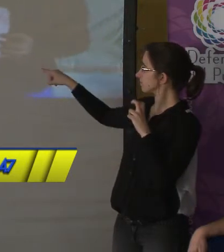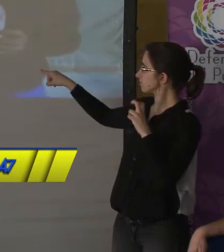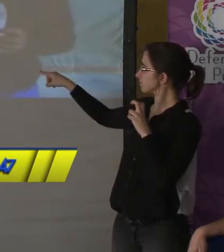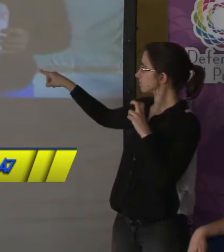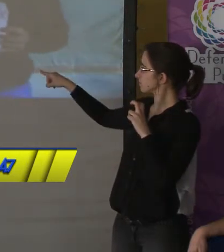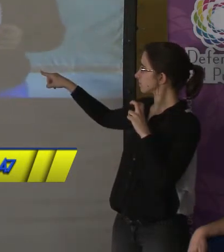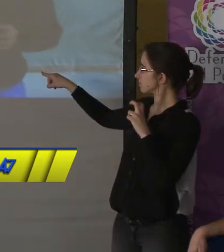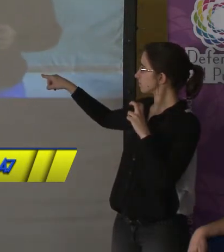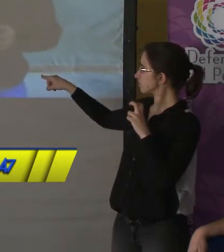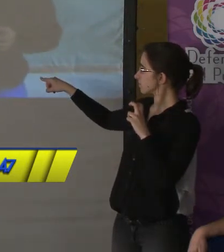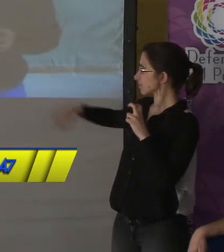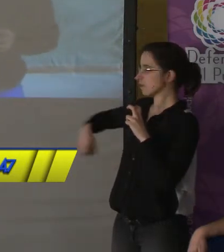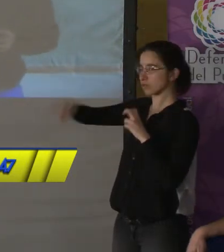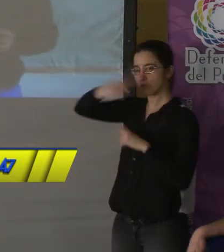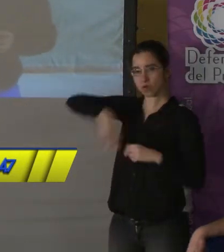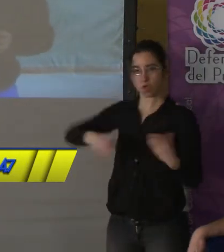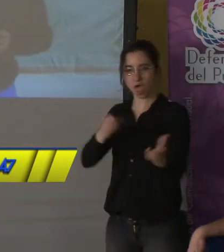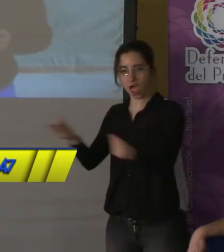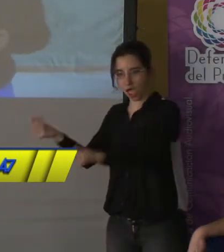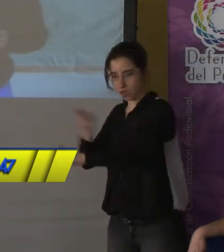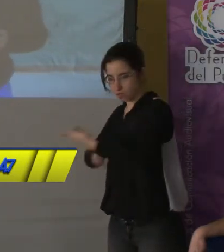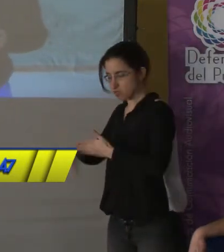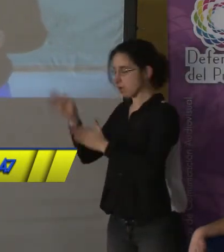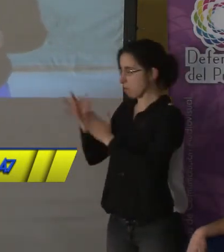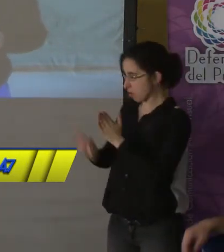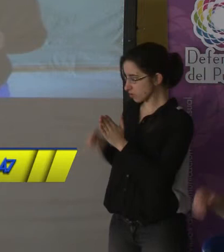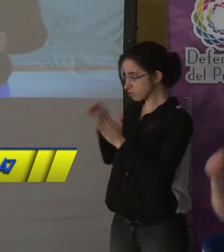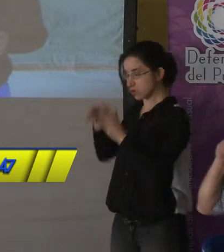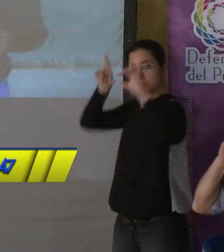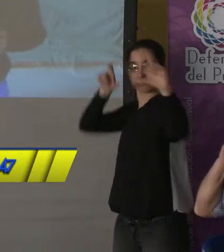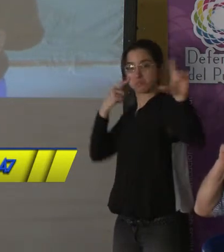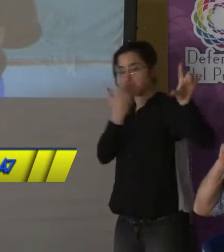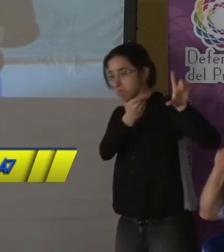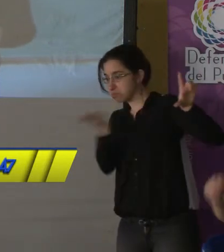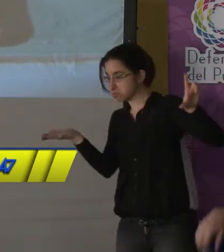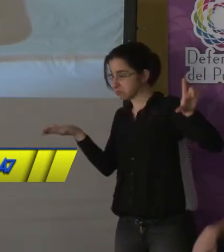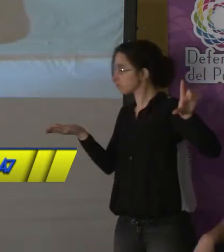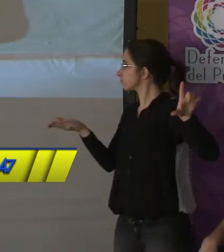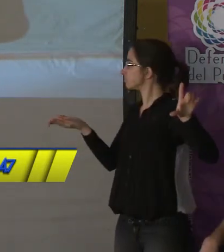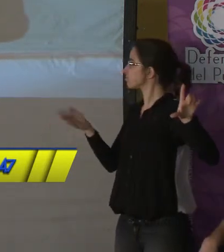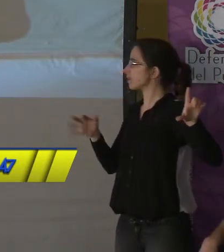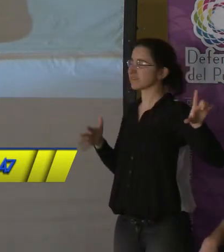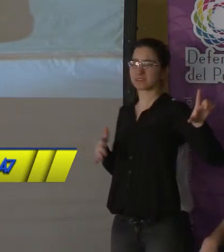que nos muestren cuando somos solidarios, cuando emprendemos un proyecto, porque siempre en las redes públicas